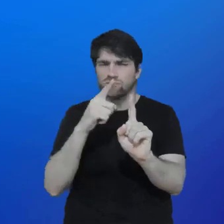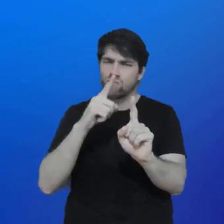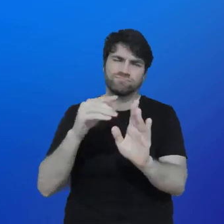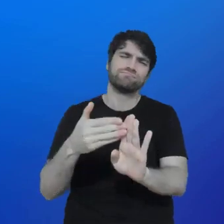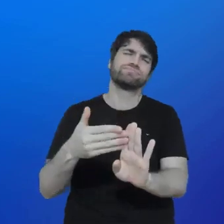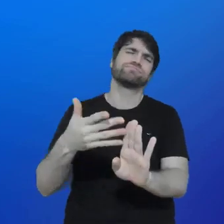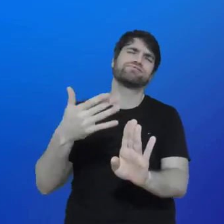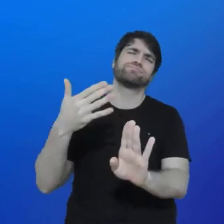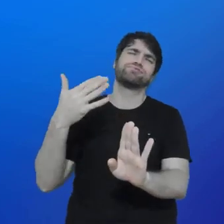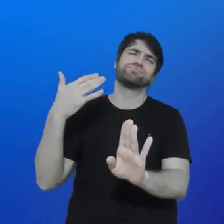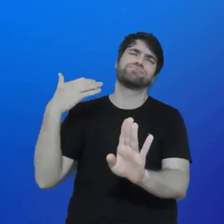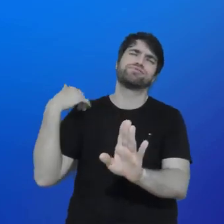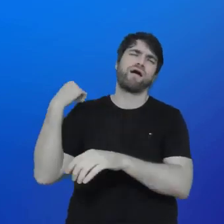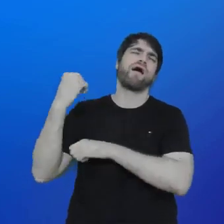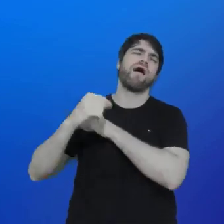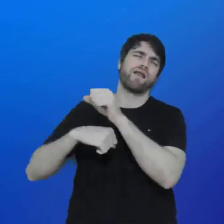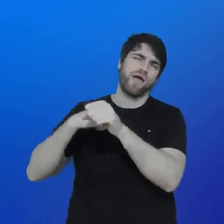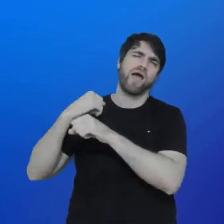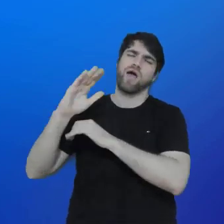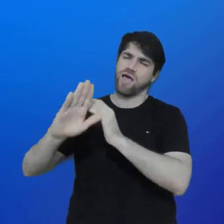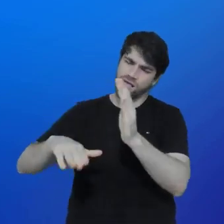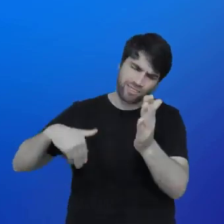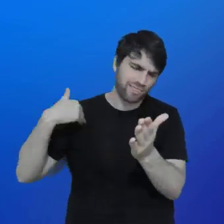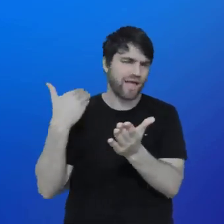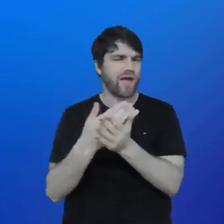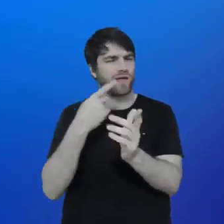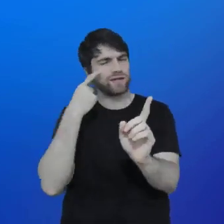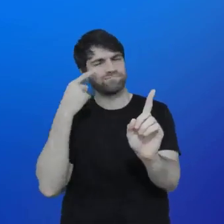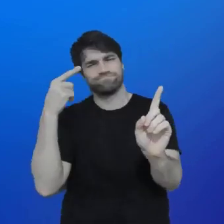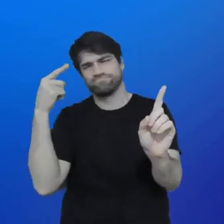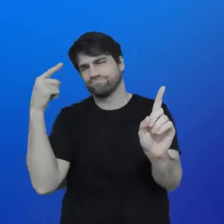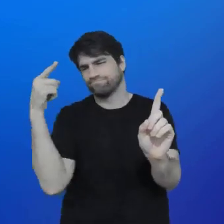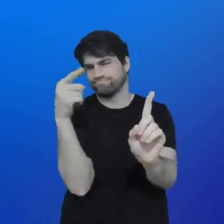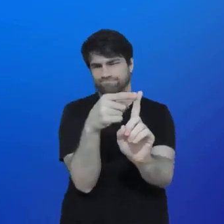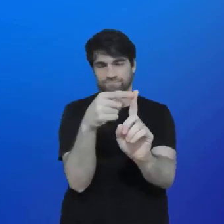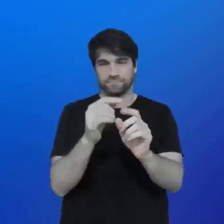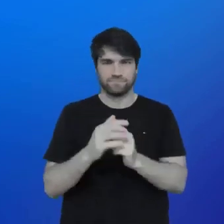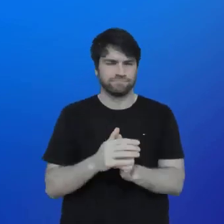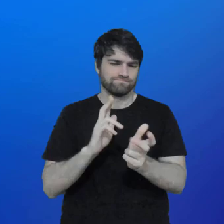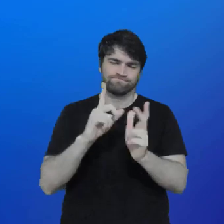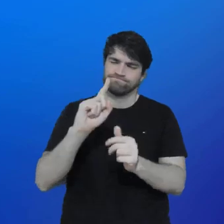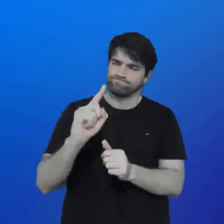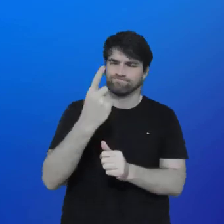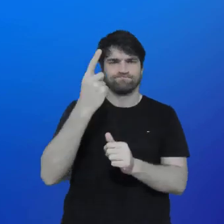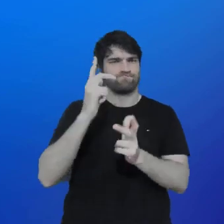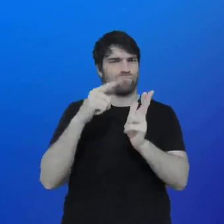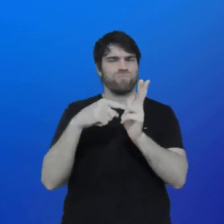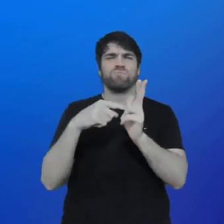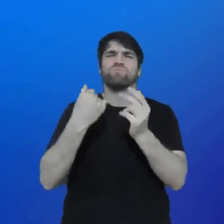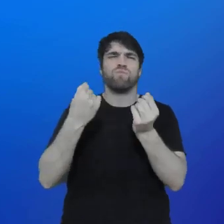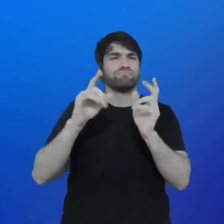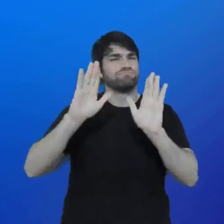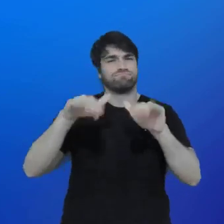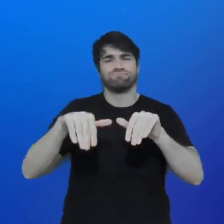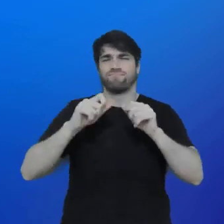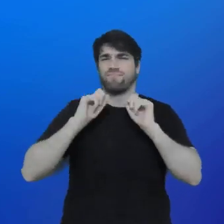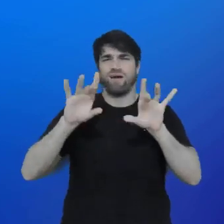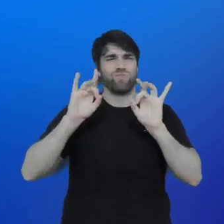No es algo solo de este año, sino que ha sido uno de los pilares desde los comienzos de la asociación. Nos interesa hacer énfasis en este punto porque la